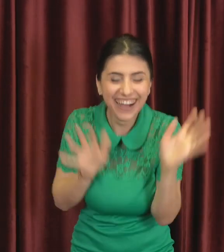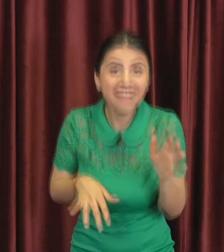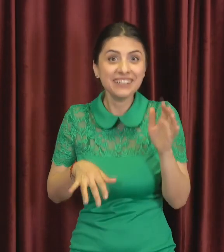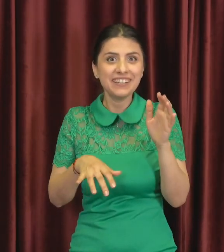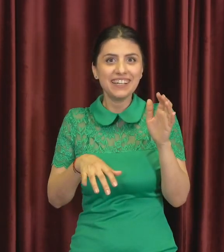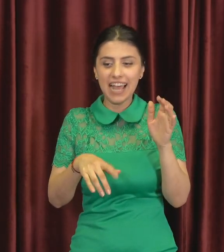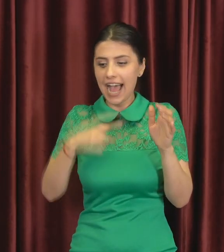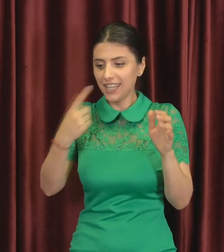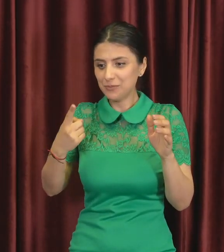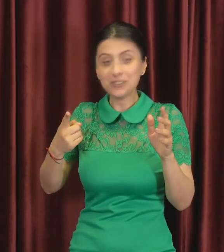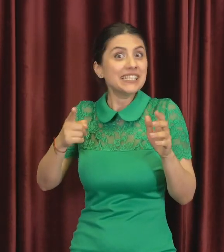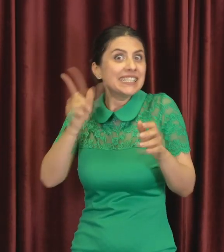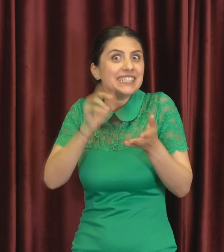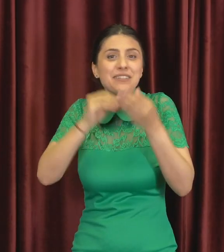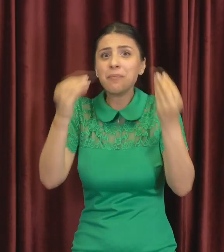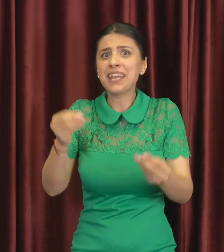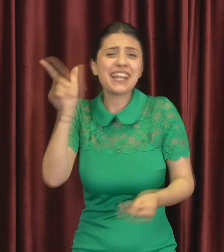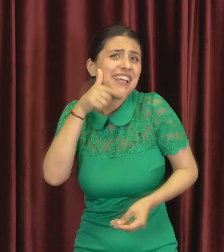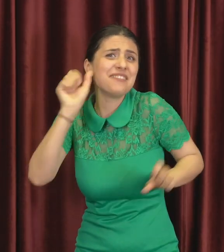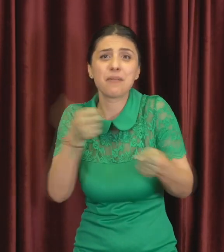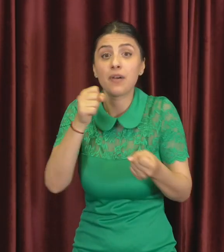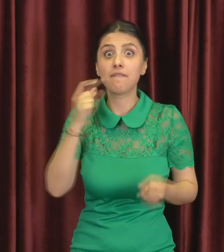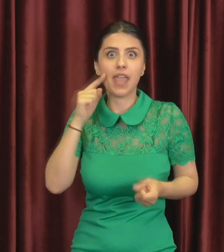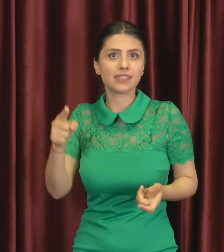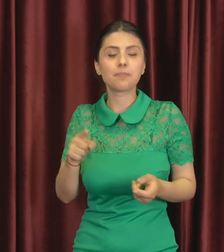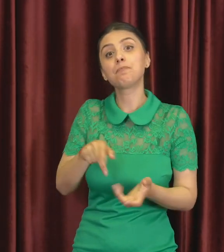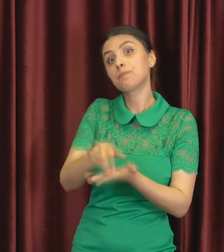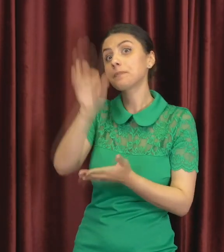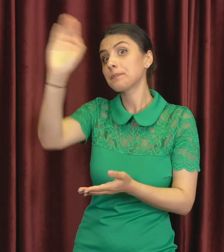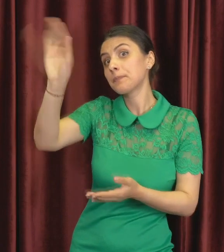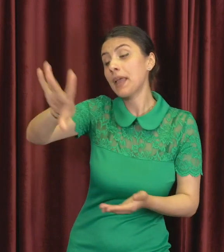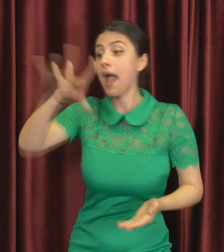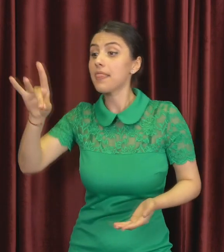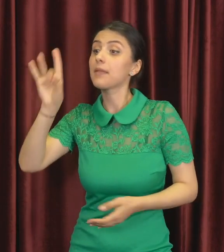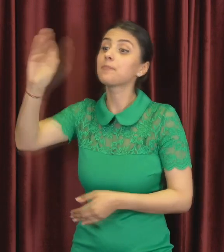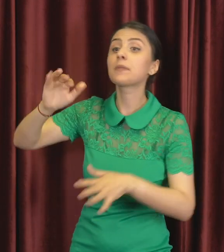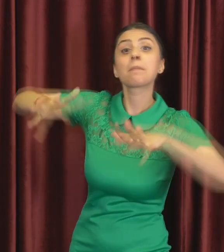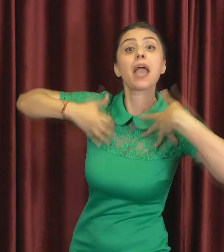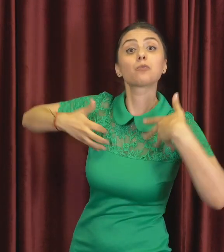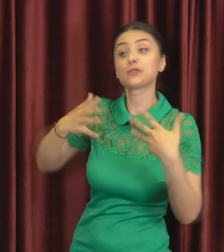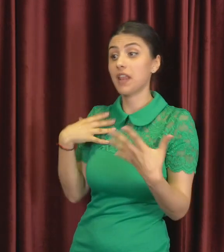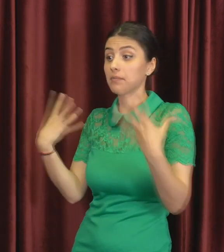Spuse Minda foarte entuziasmată de vestea aceasta, așa că merse să le întrebe pe celelalte maimuțele dacă vor să facă echipă cu